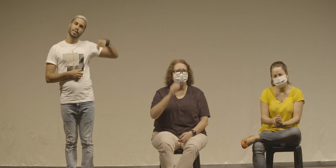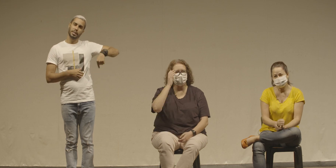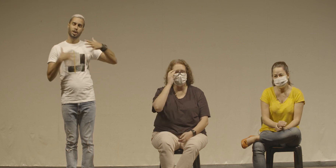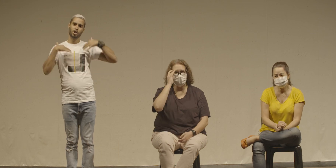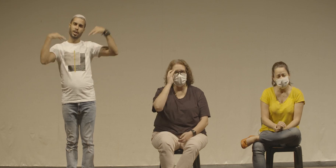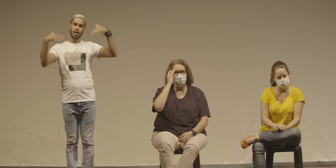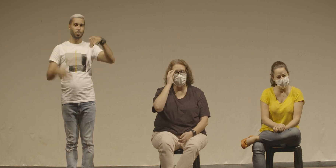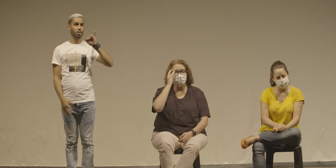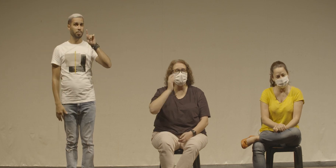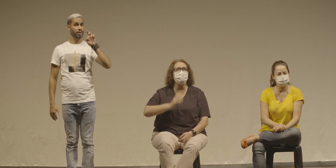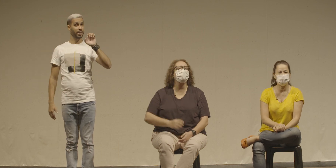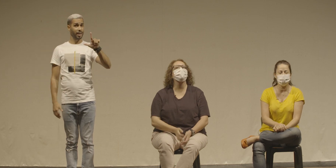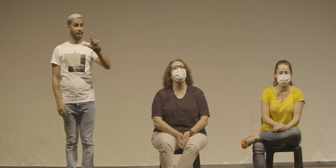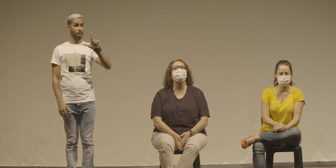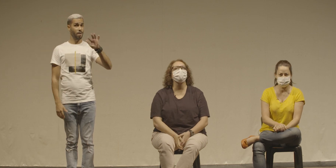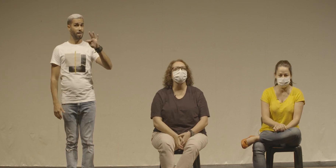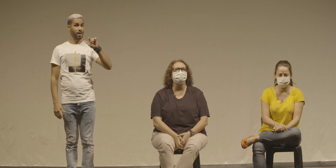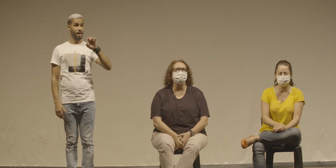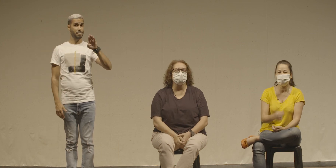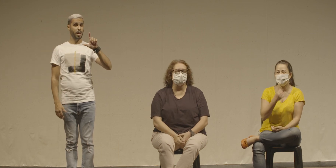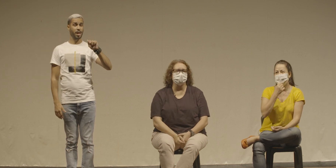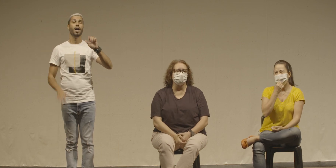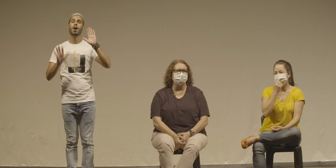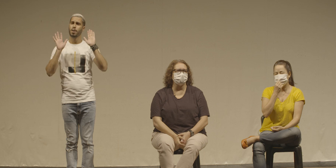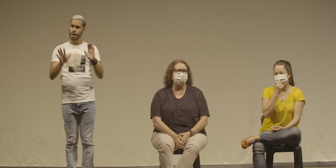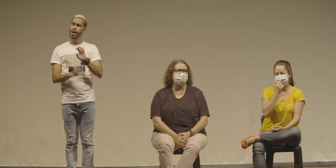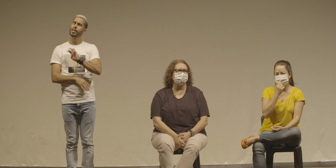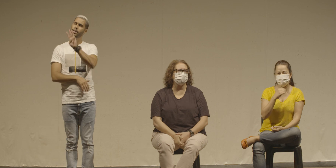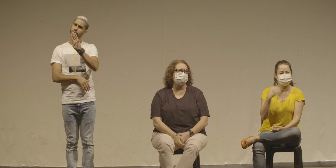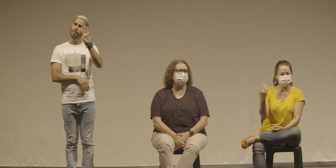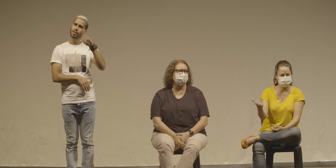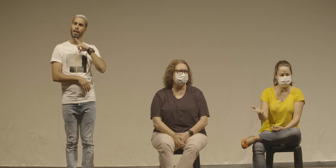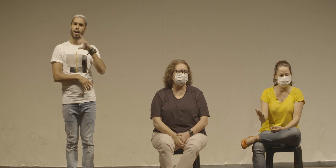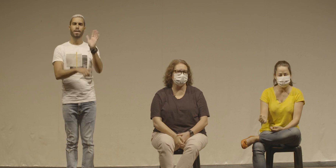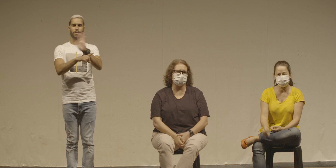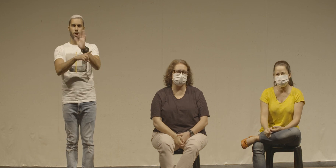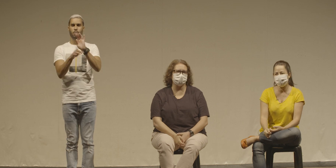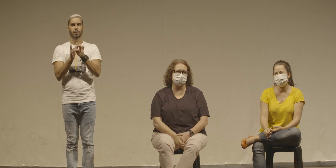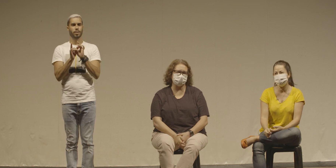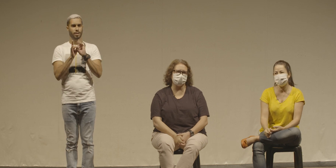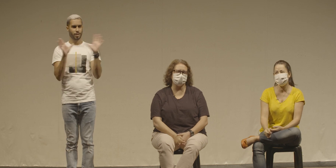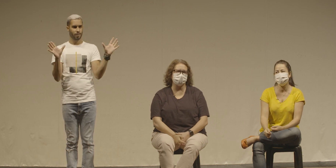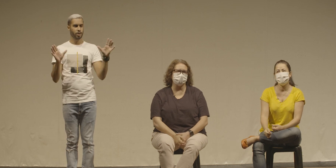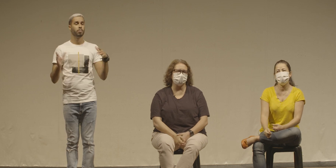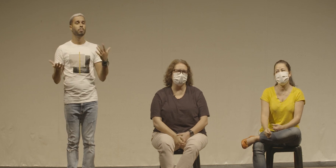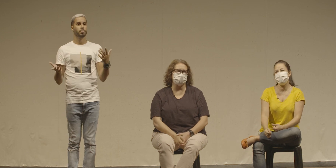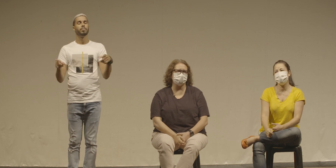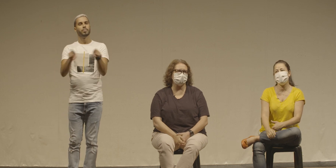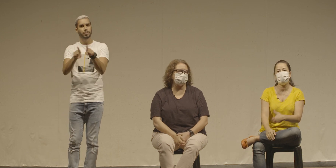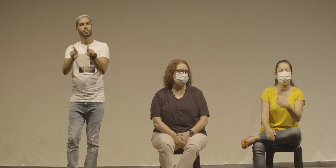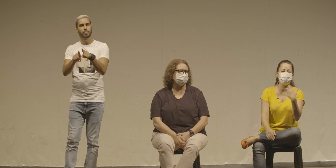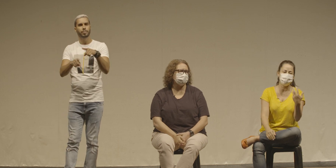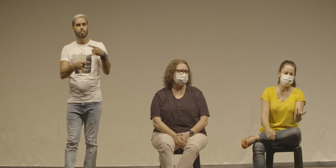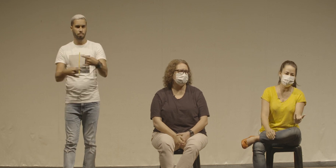estar online com o filme disponível. Vamos fazer os nossos debates online também.